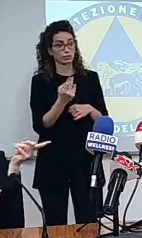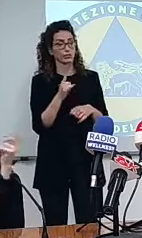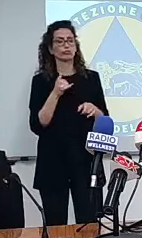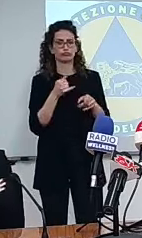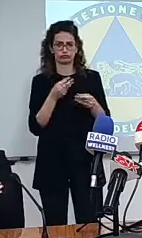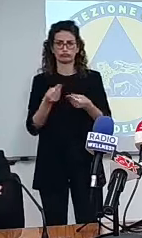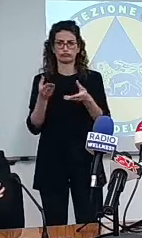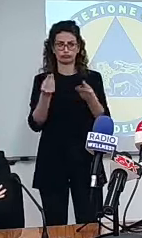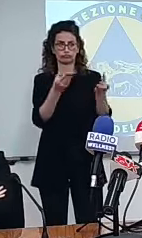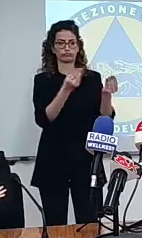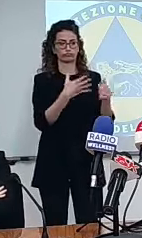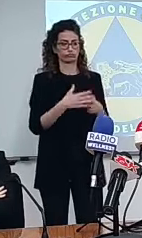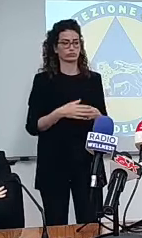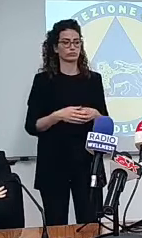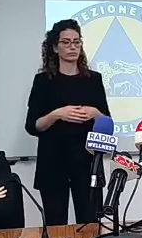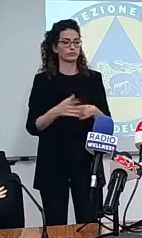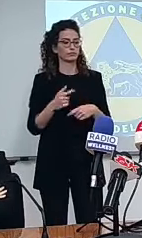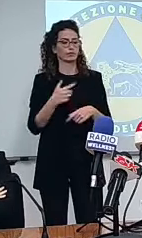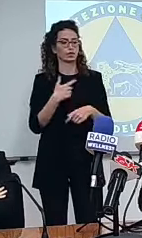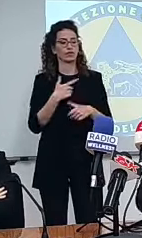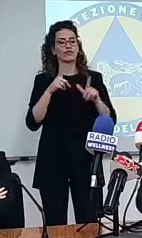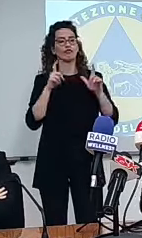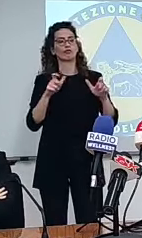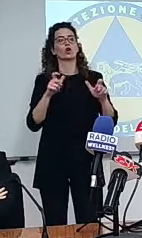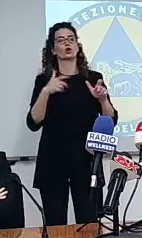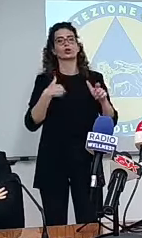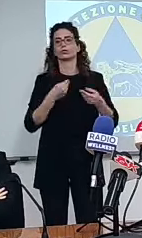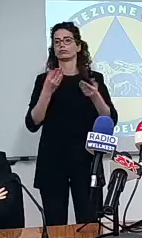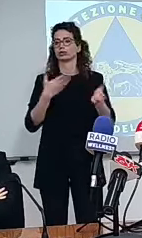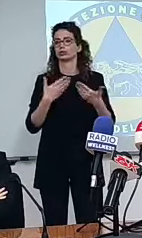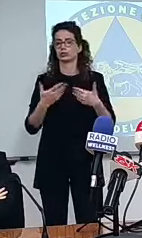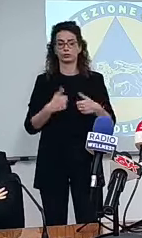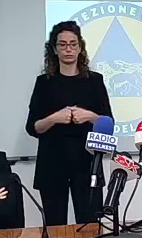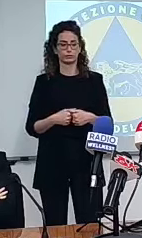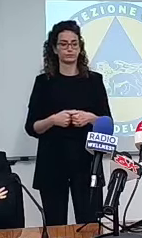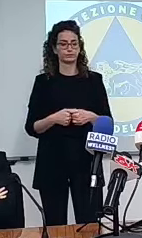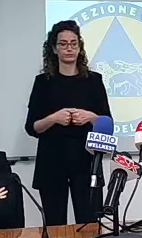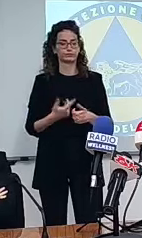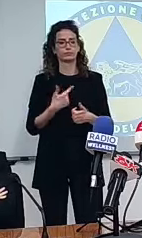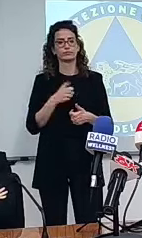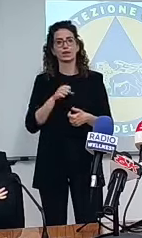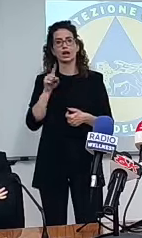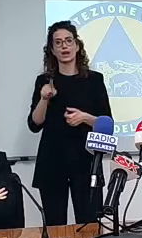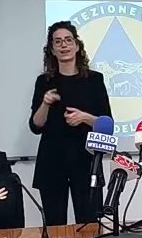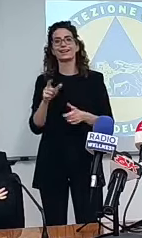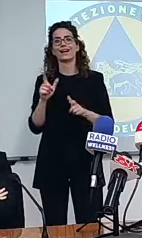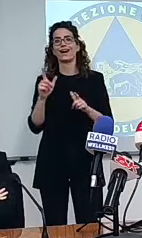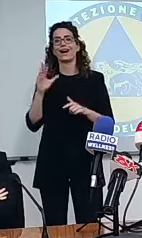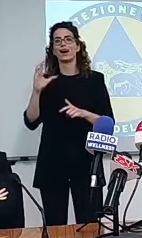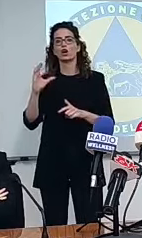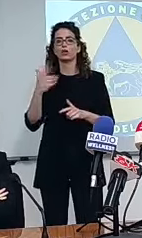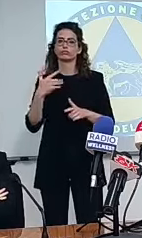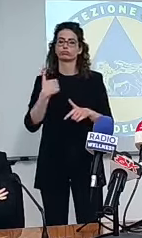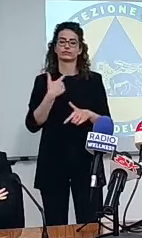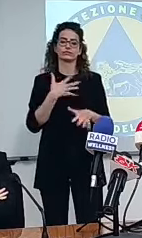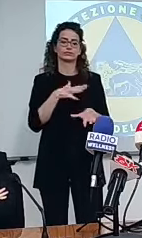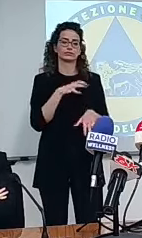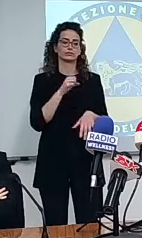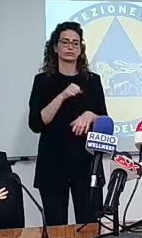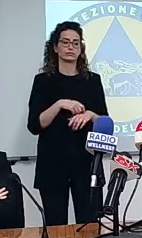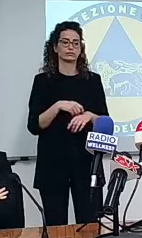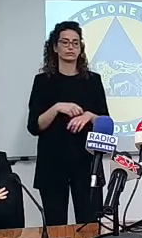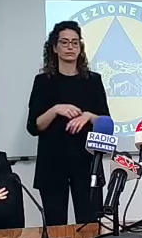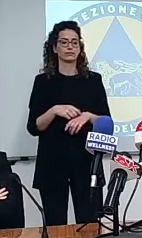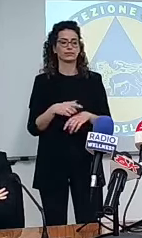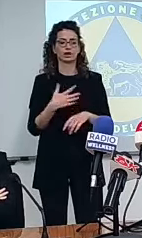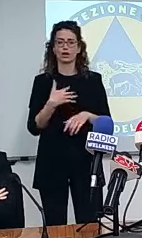Ve lo diamo qui. Guarda, vi faccio una foto e ve lo do subito. Lo mando a Carlo. Guarda Carlo, anzi... No, no, ti faccio la